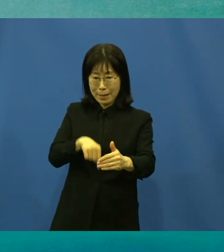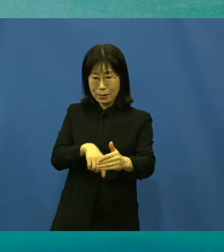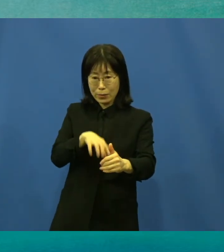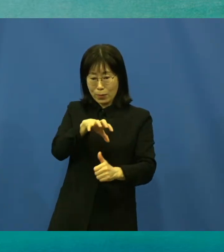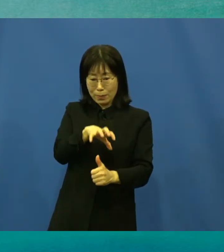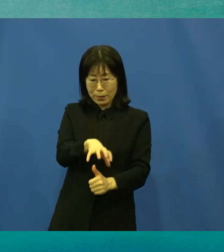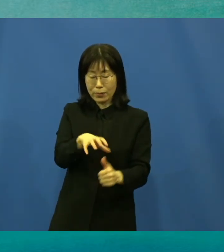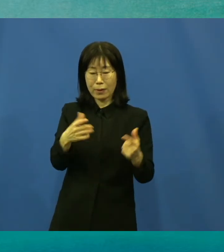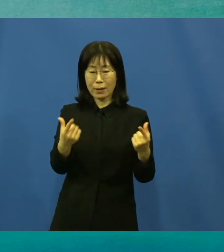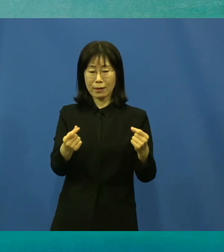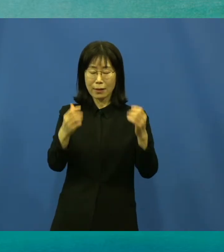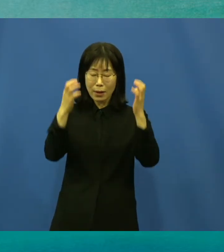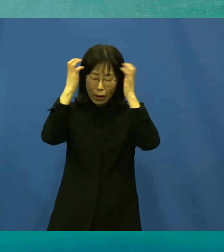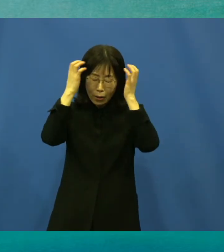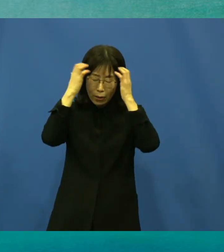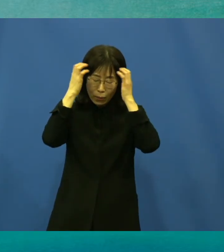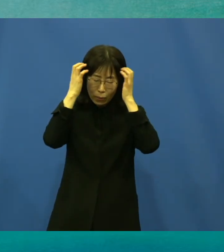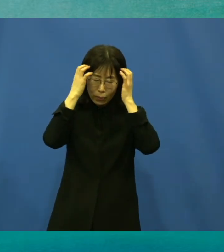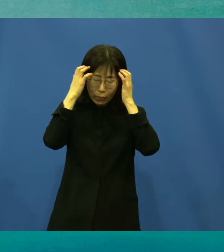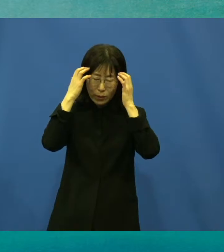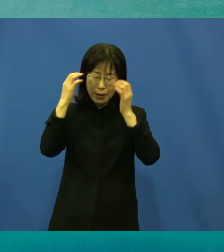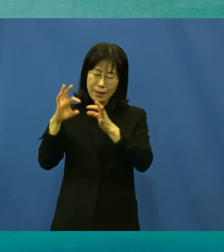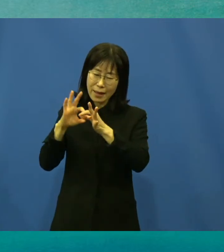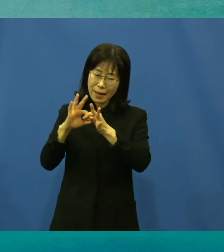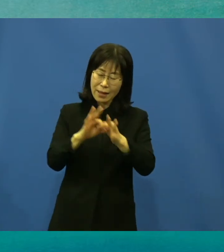사람이 있을까요? 못 견딥니다.